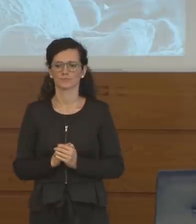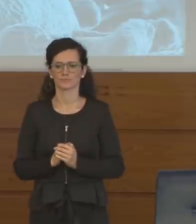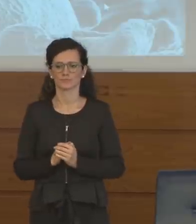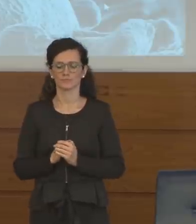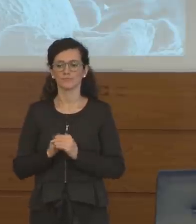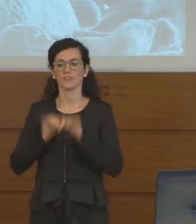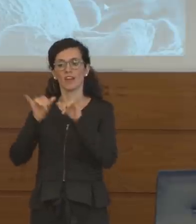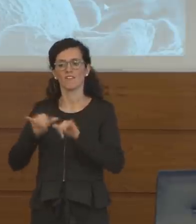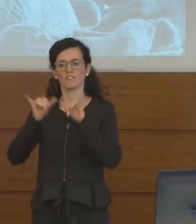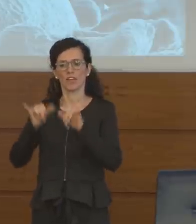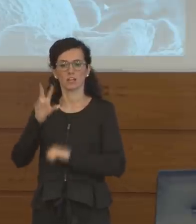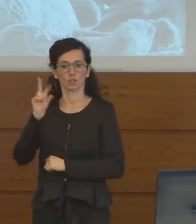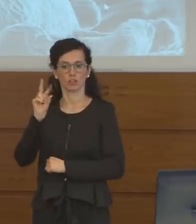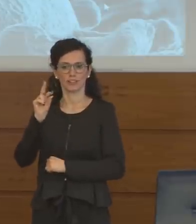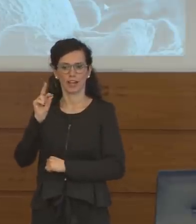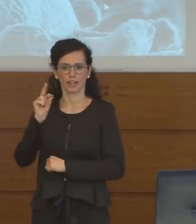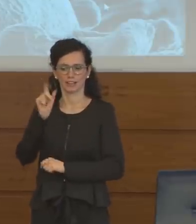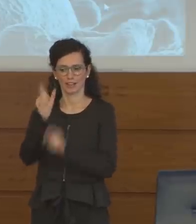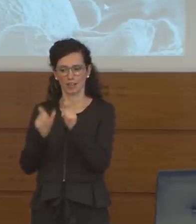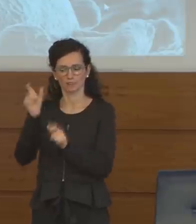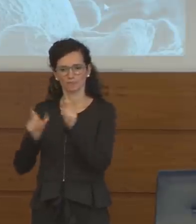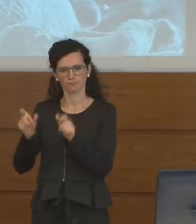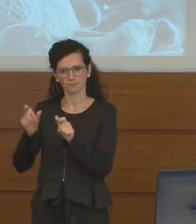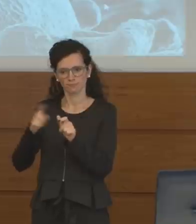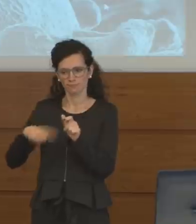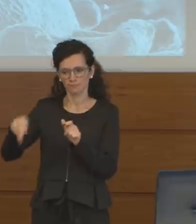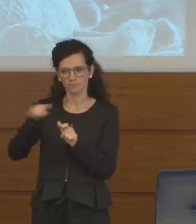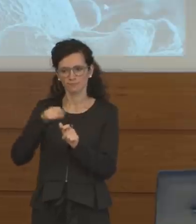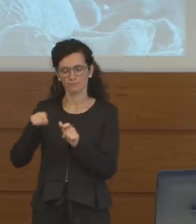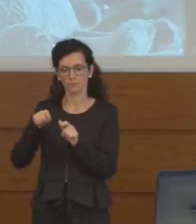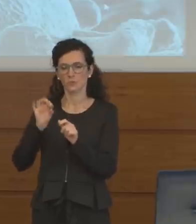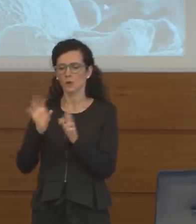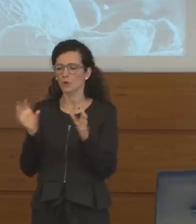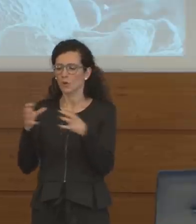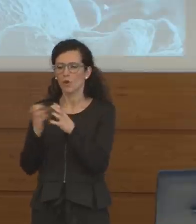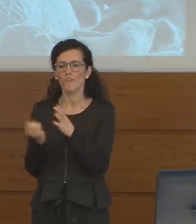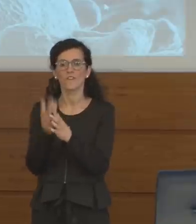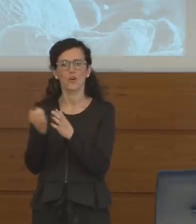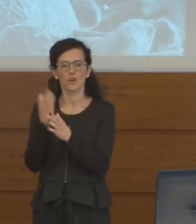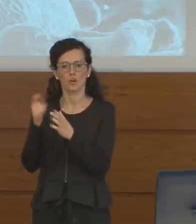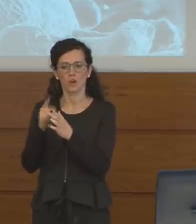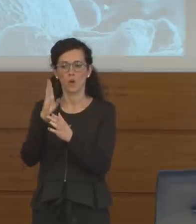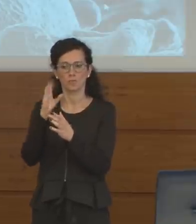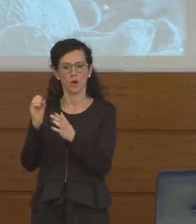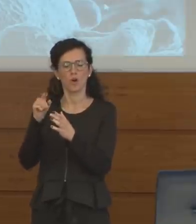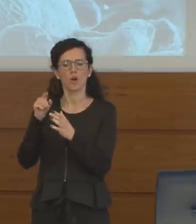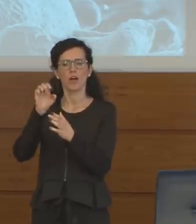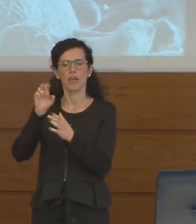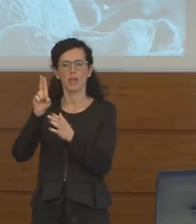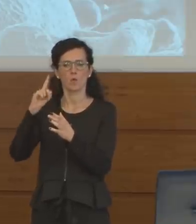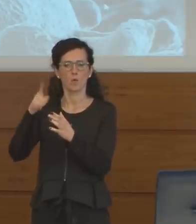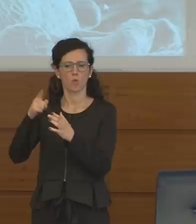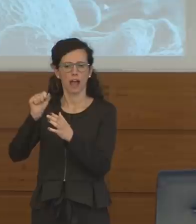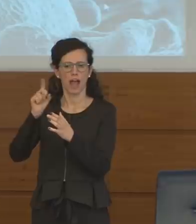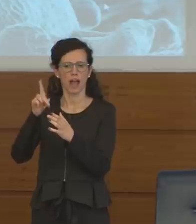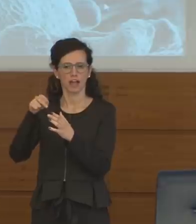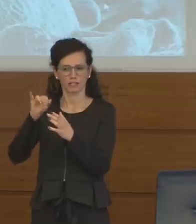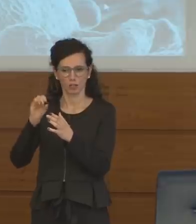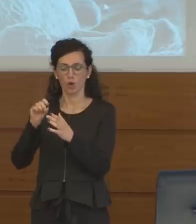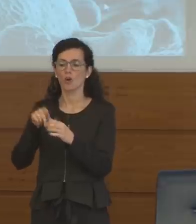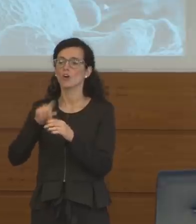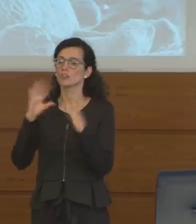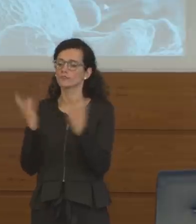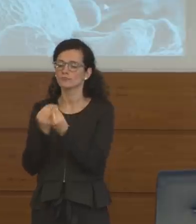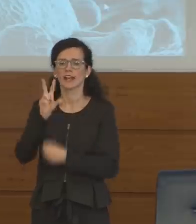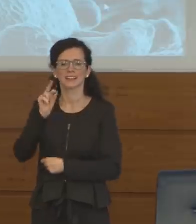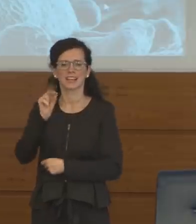Veneto 30 unità, riconducibile sostanzialmente al focolaio di Vo Euganeo per 30